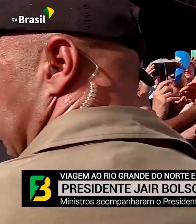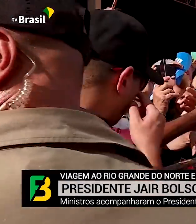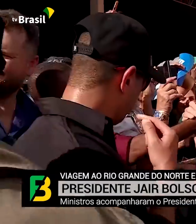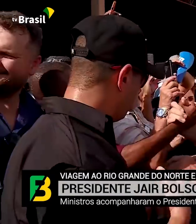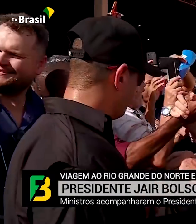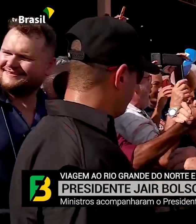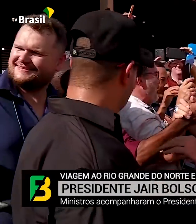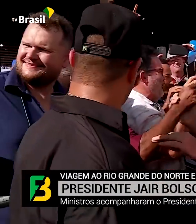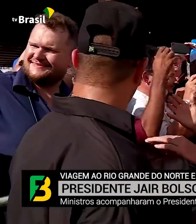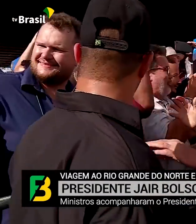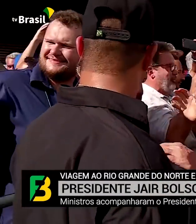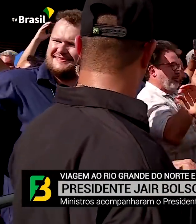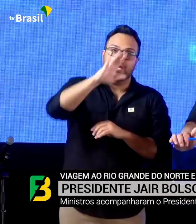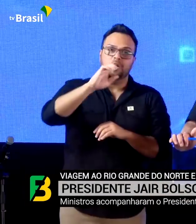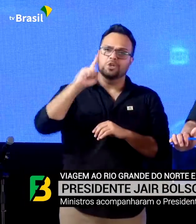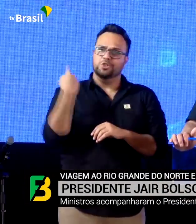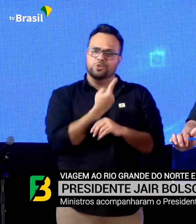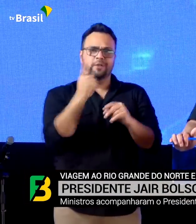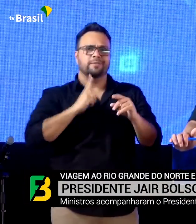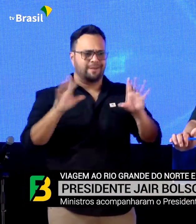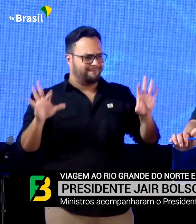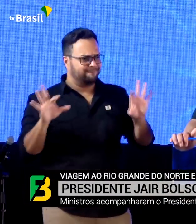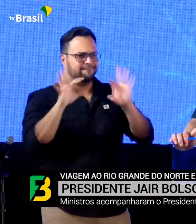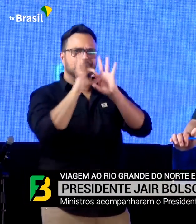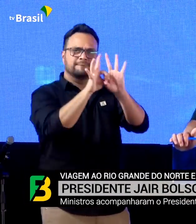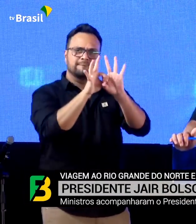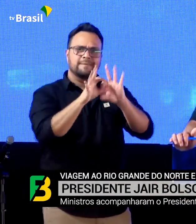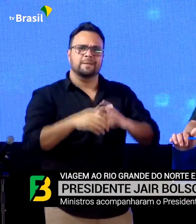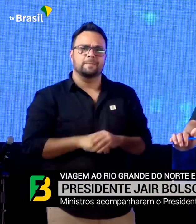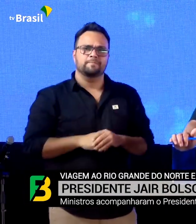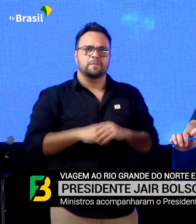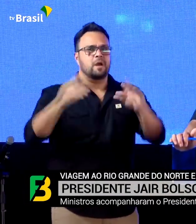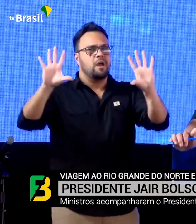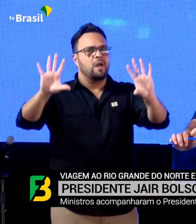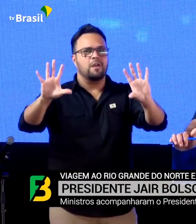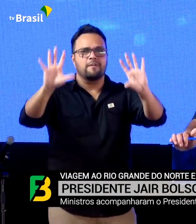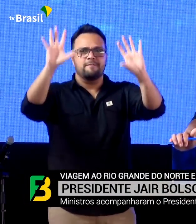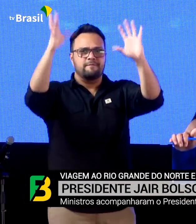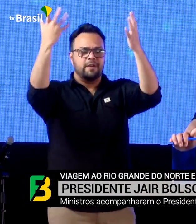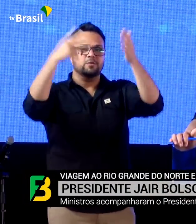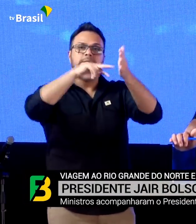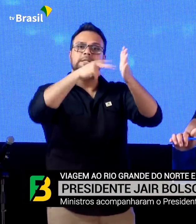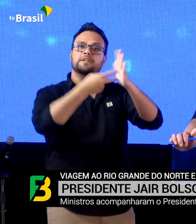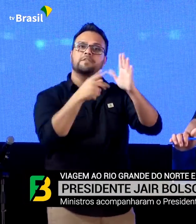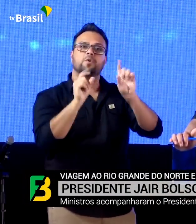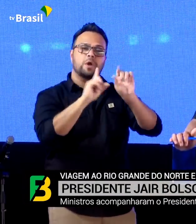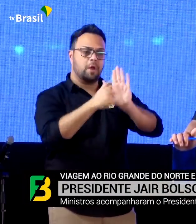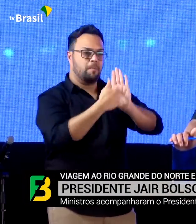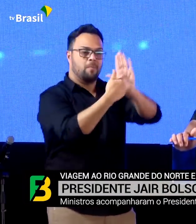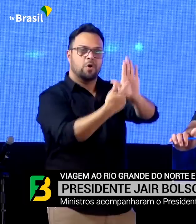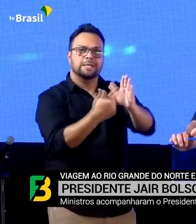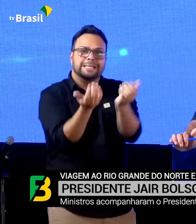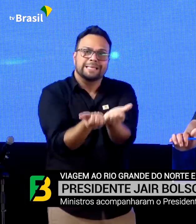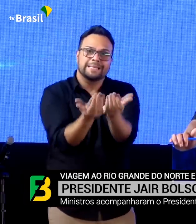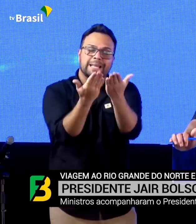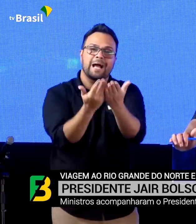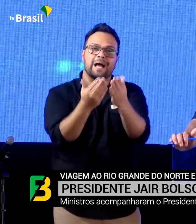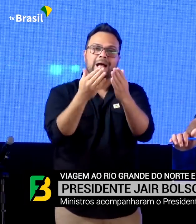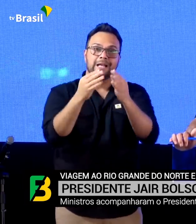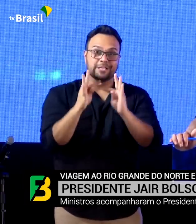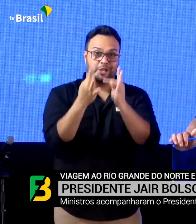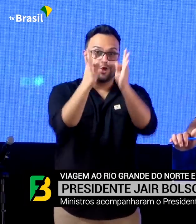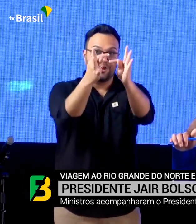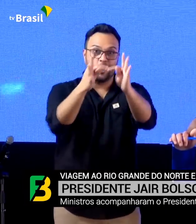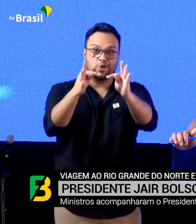de outras entregas. Esse evento aqui traz, obviamente, tecnologia ao campo. É a